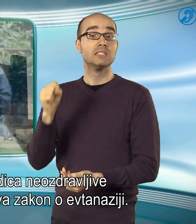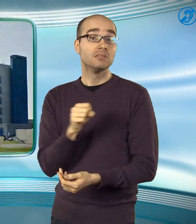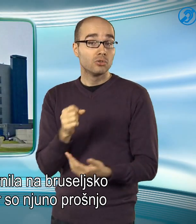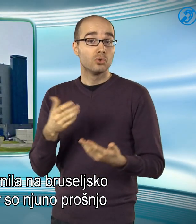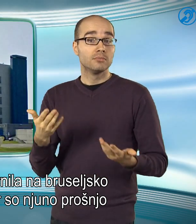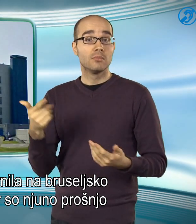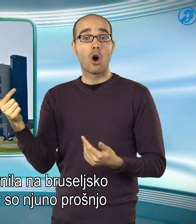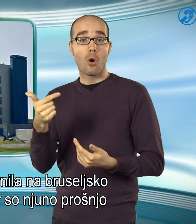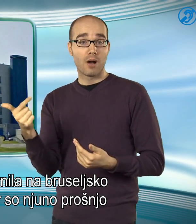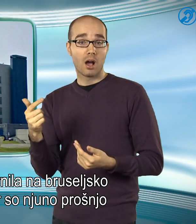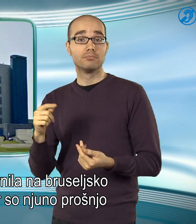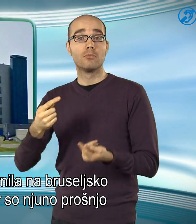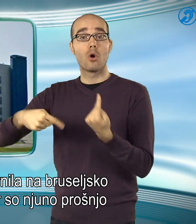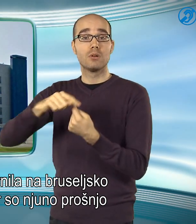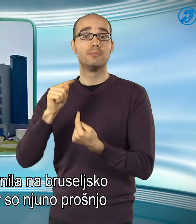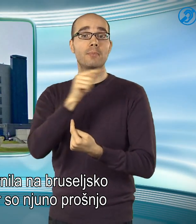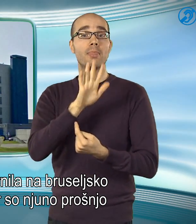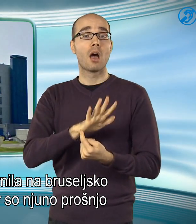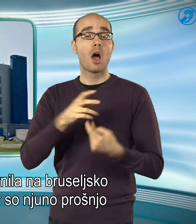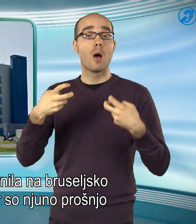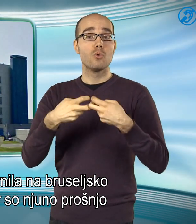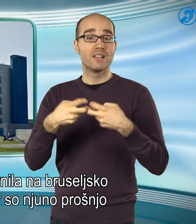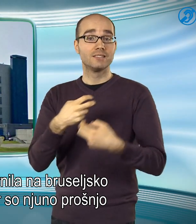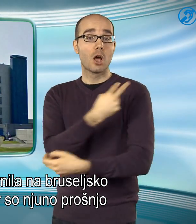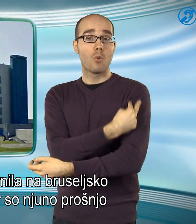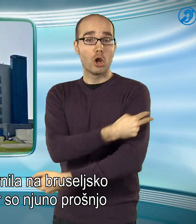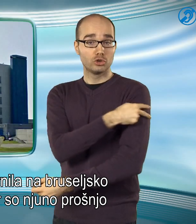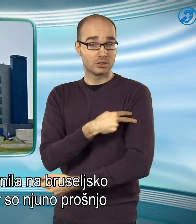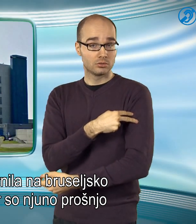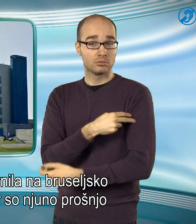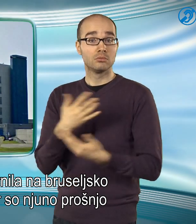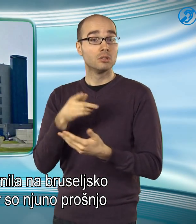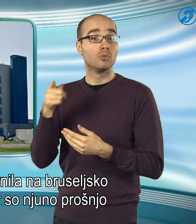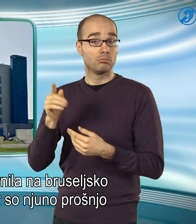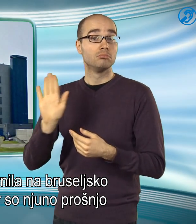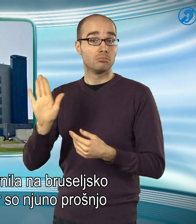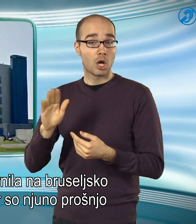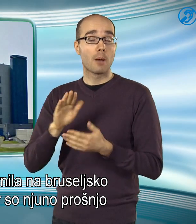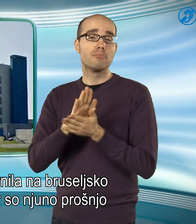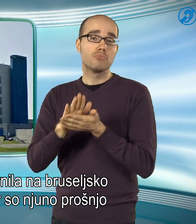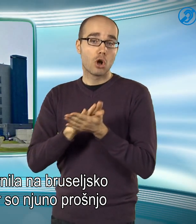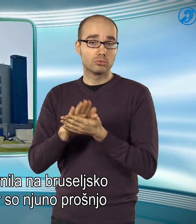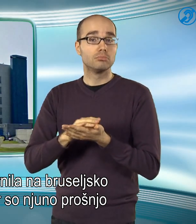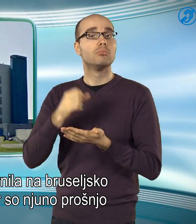Zato sta se obrnila na bruseljsko bolnišnico, kjer so njuno prošnjo odobrili na podlagi neznosnega duševnega